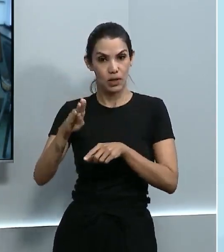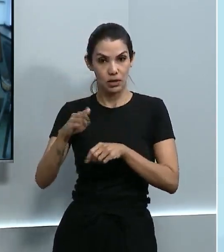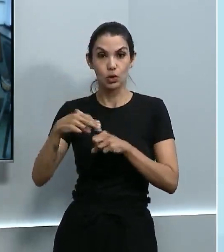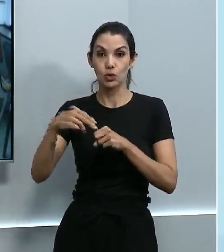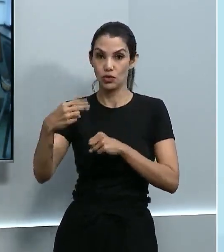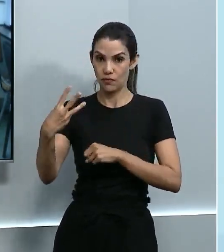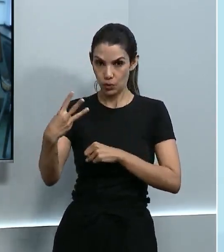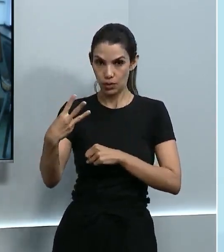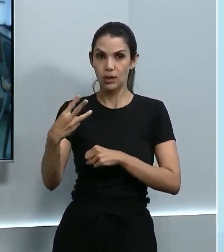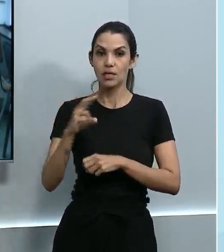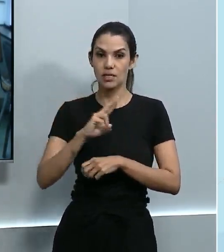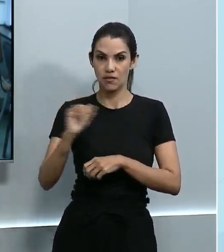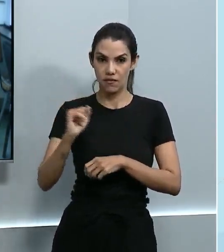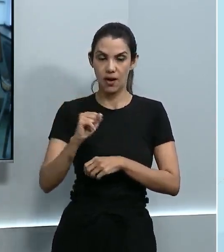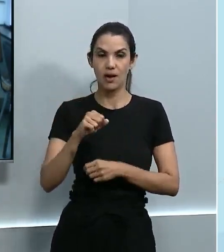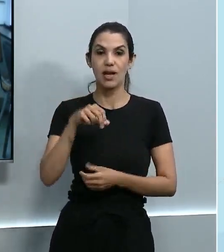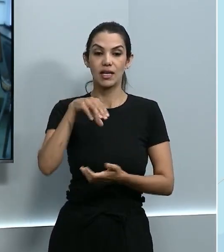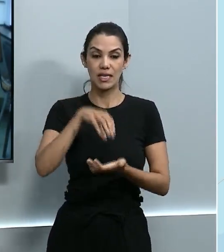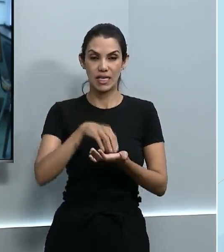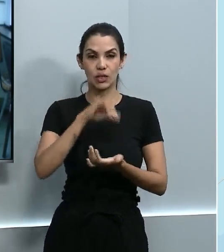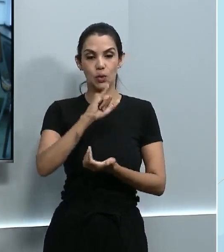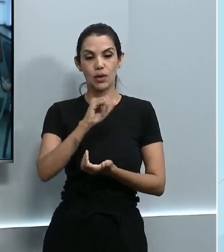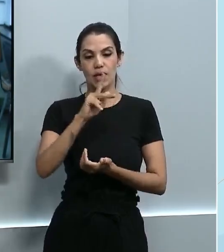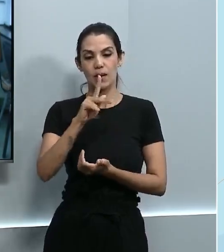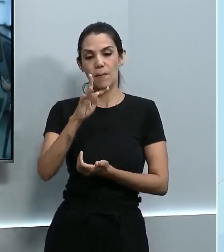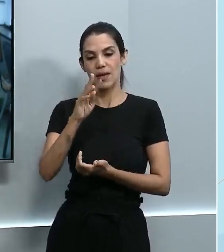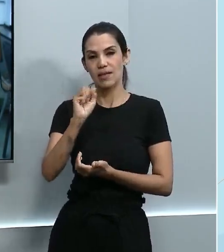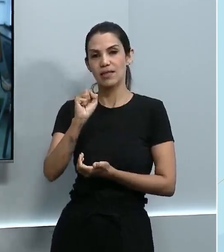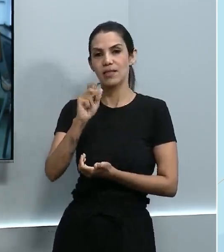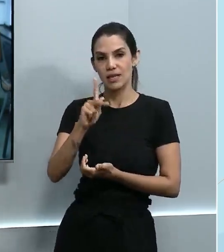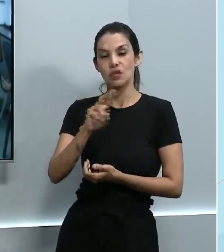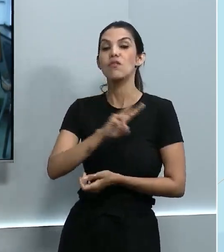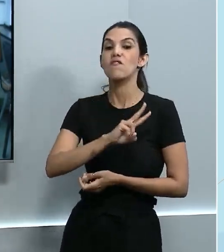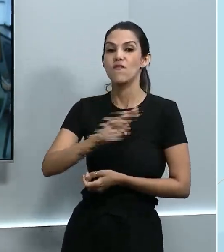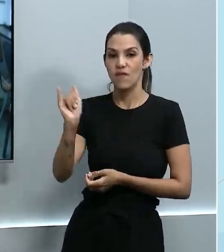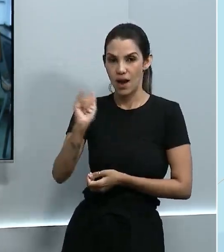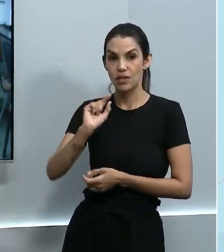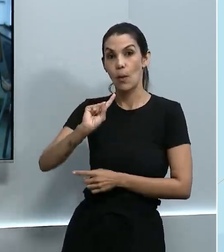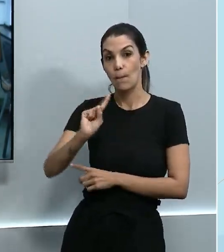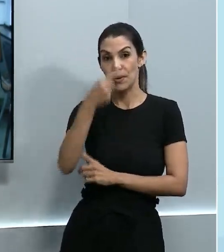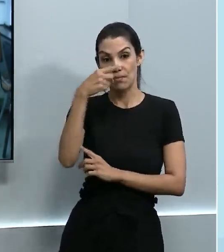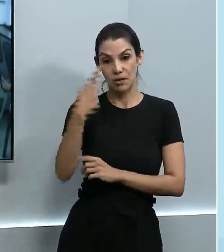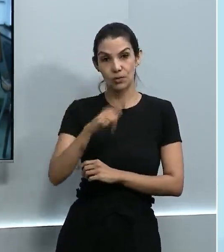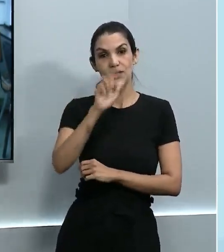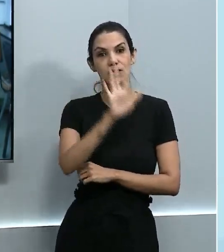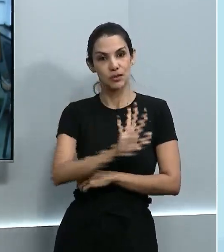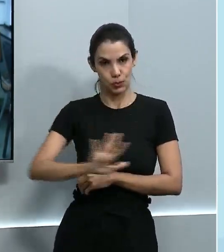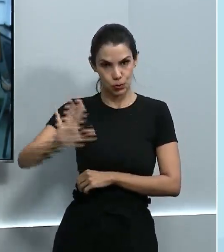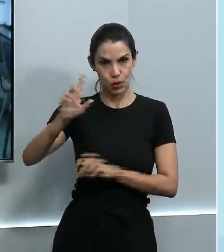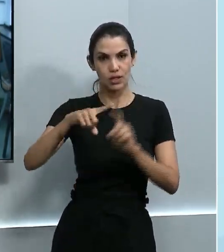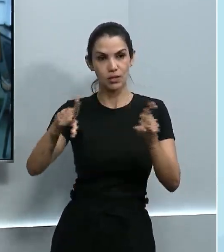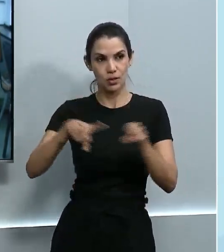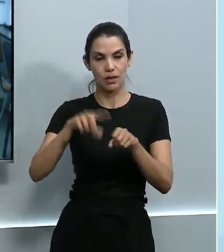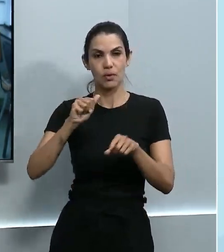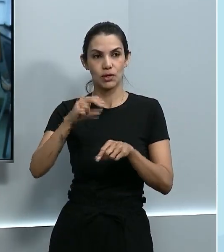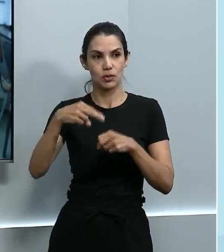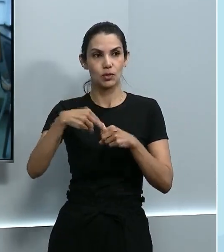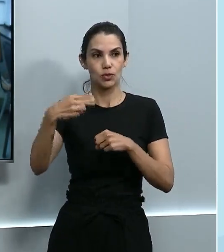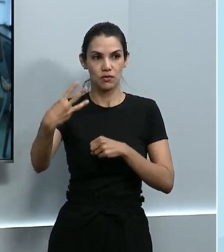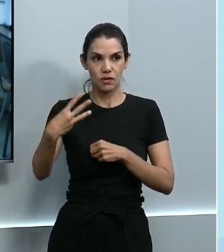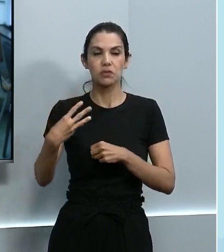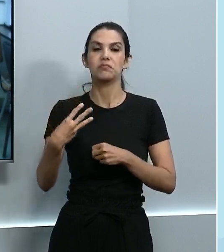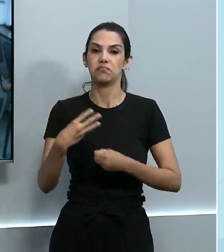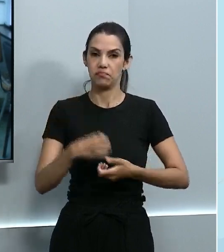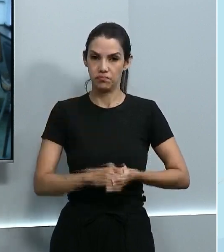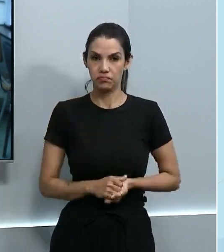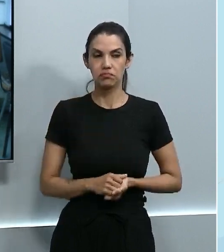aqui no Instituto de Patologia Tropical, né, brevemente, vai ser o primeiro do estado de Goiás, e não são muitos os laboratórios